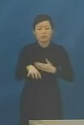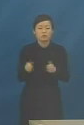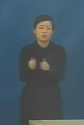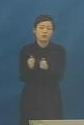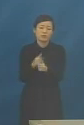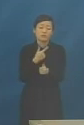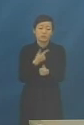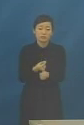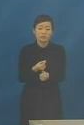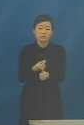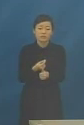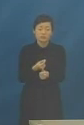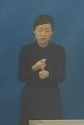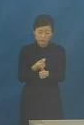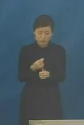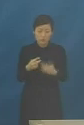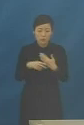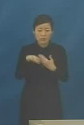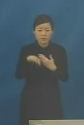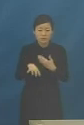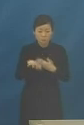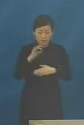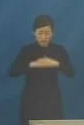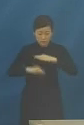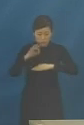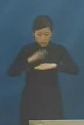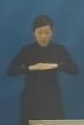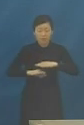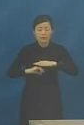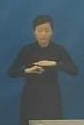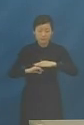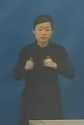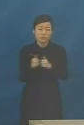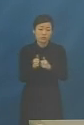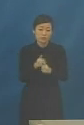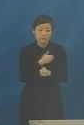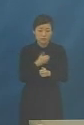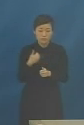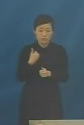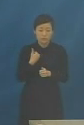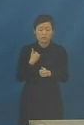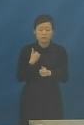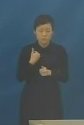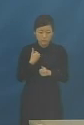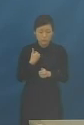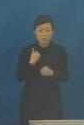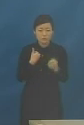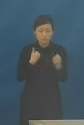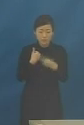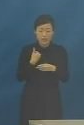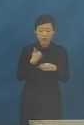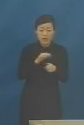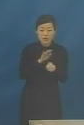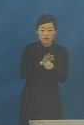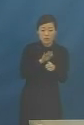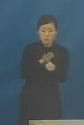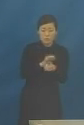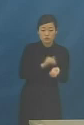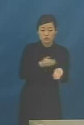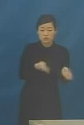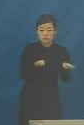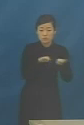あの保健所は24時間対応できますので相談していただければいいですしその協力病院はあの患者さんはよく